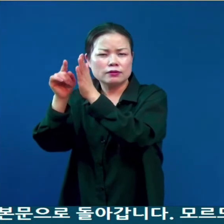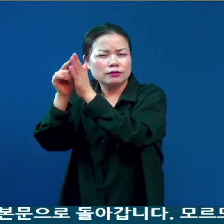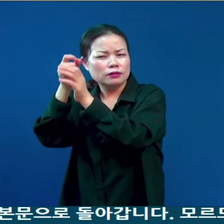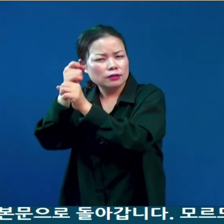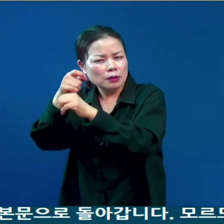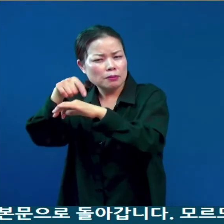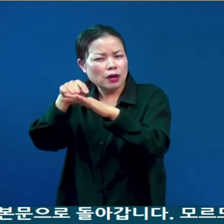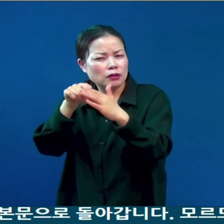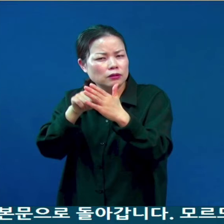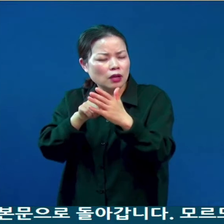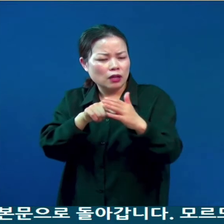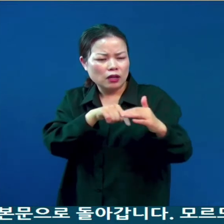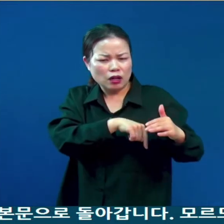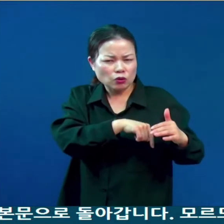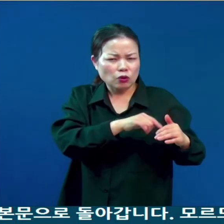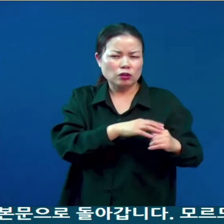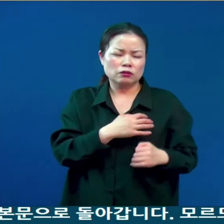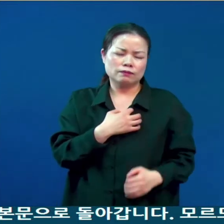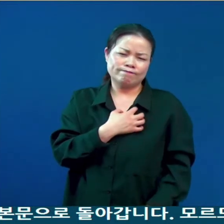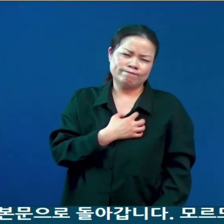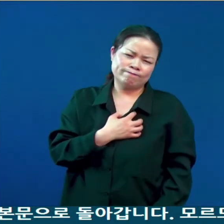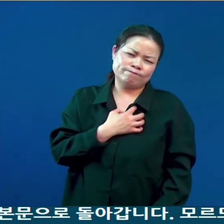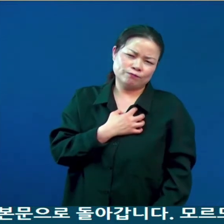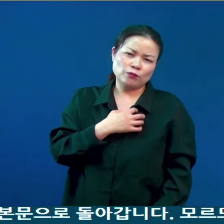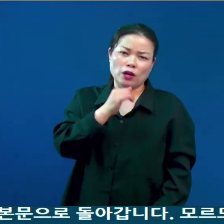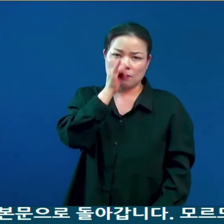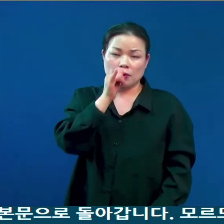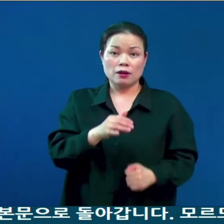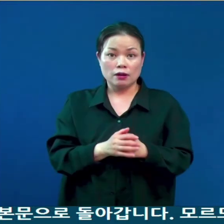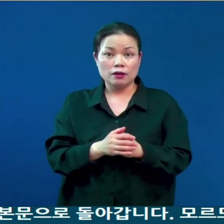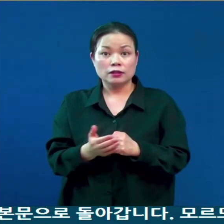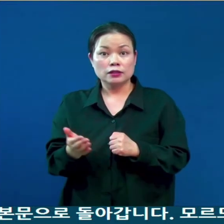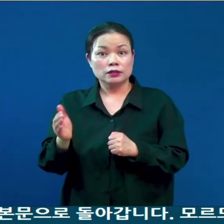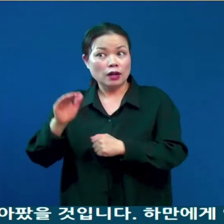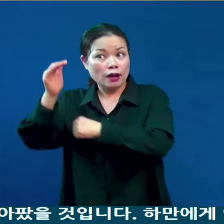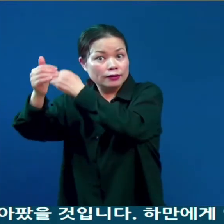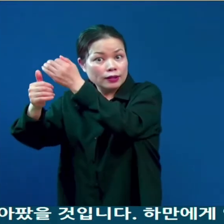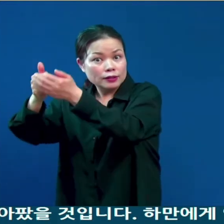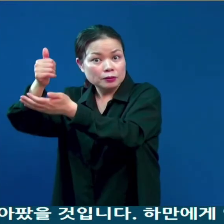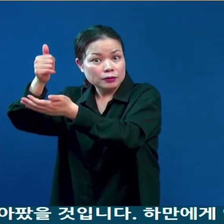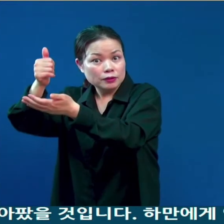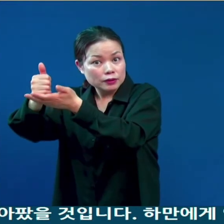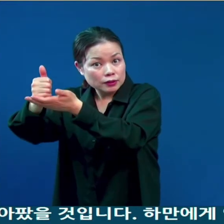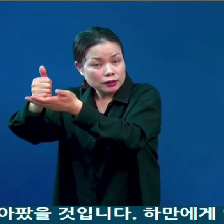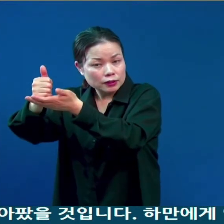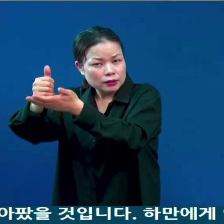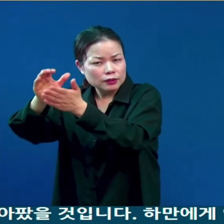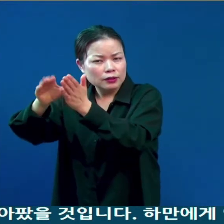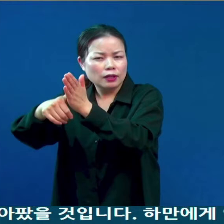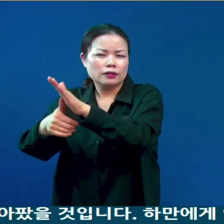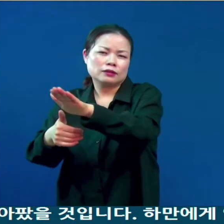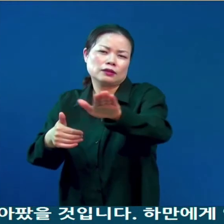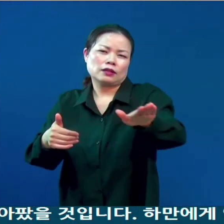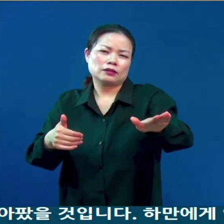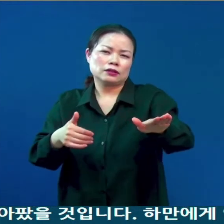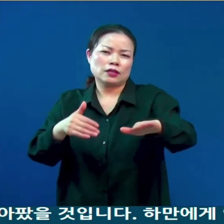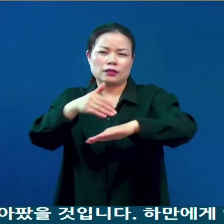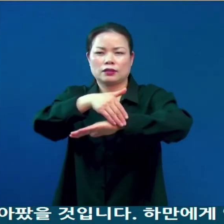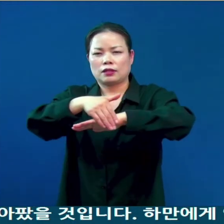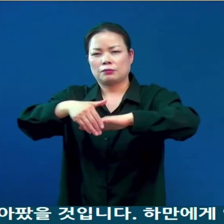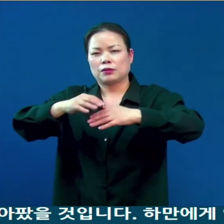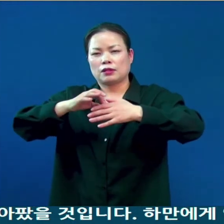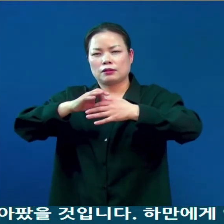그 마음간 한켠에는 그런 걱정이 있었겠죠. 그러나 하나님은 하나님의 때에 당신의 섭리하심을